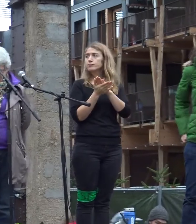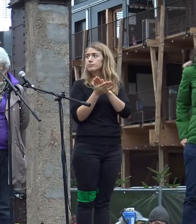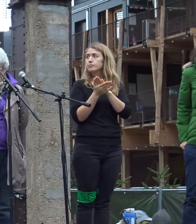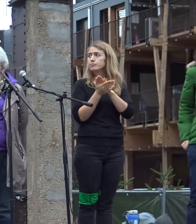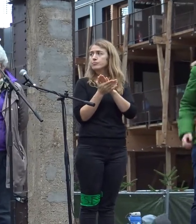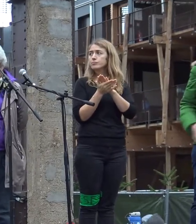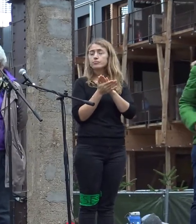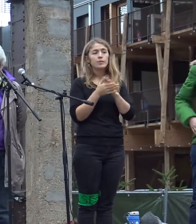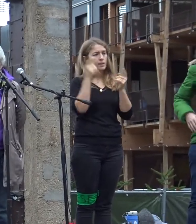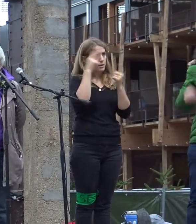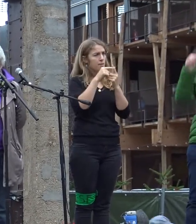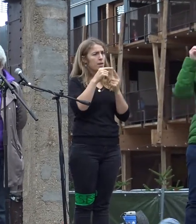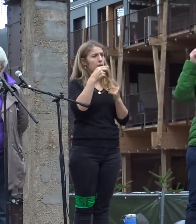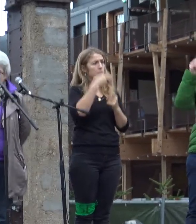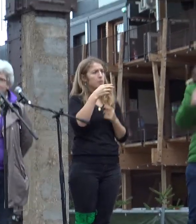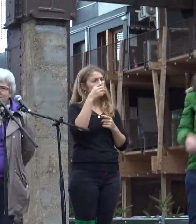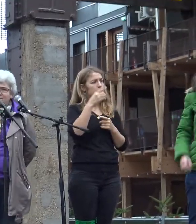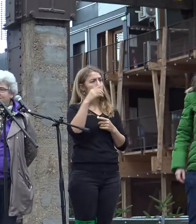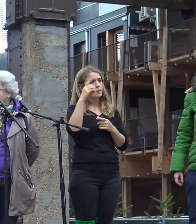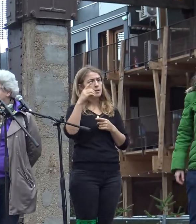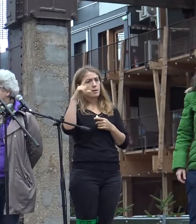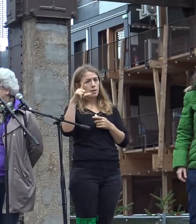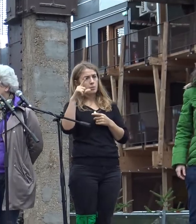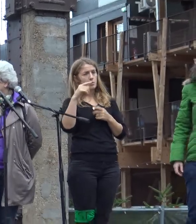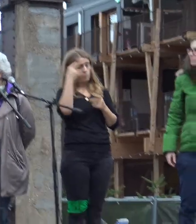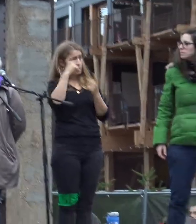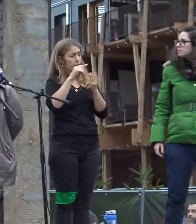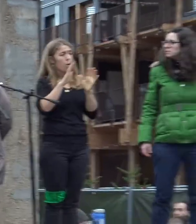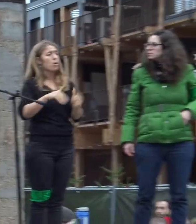sur Notre-Dame-des-Landes Poursuivre Ensemble.